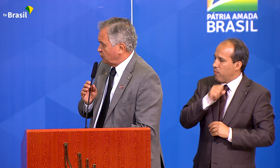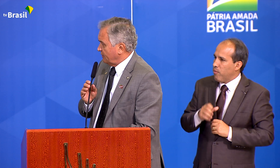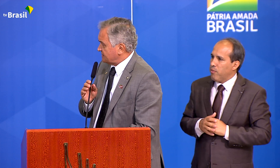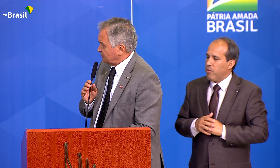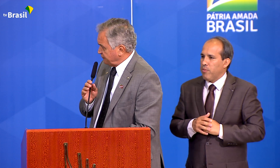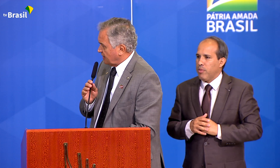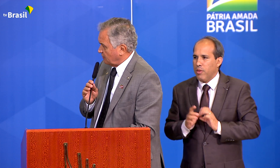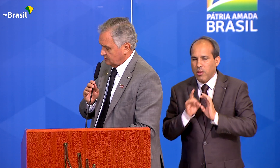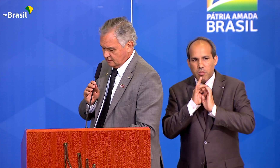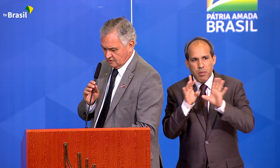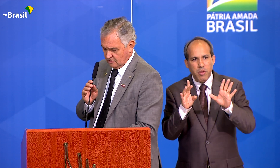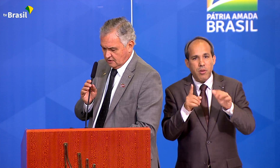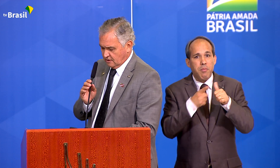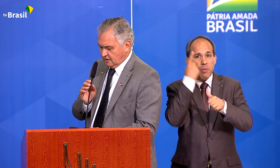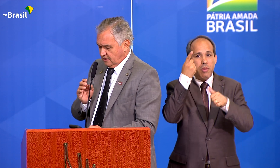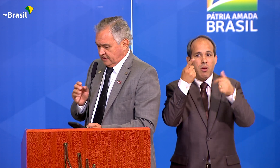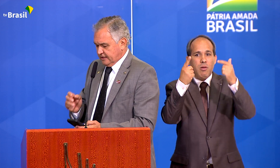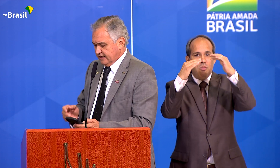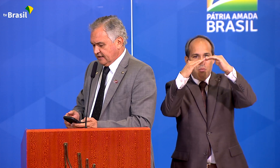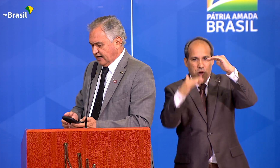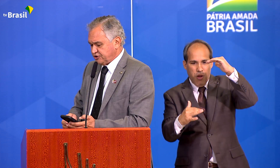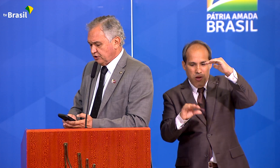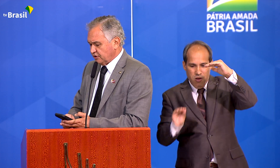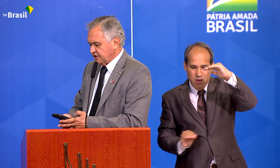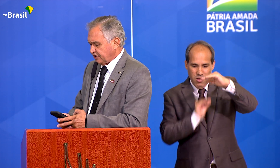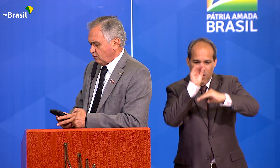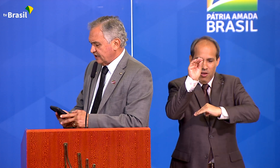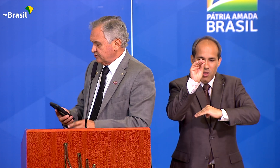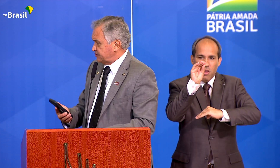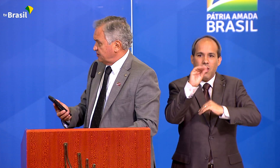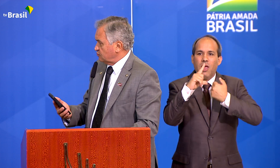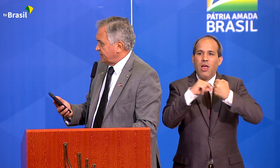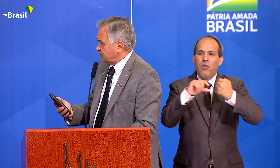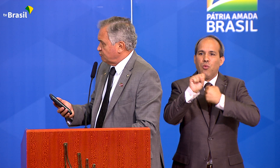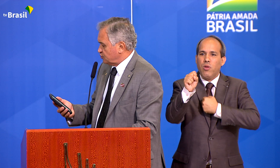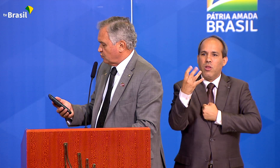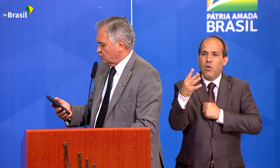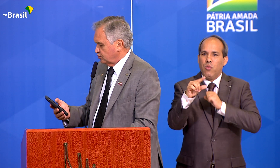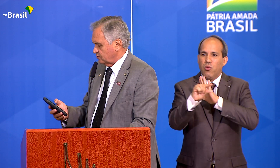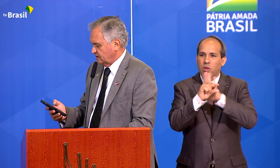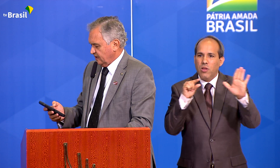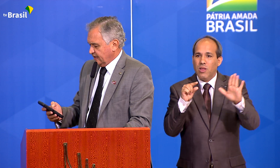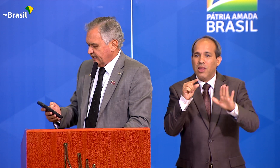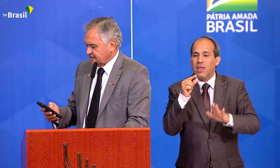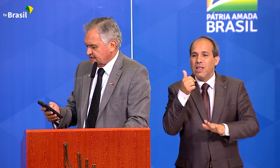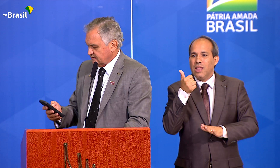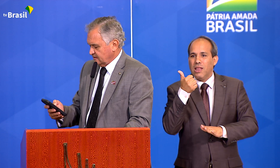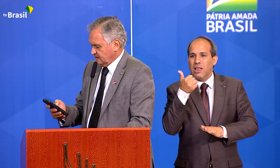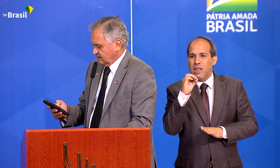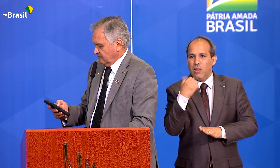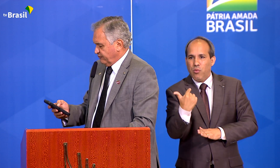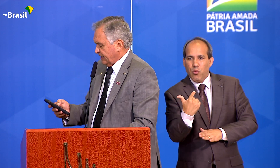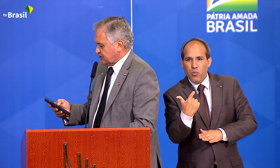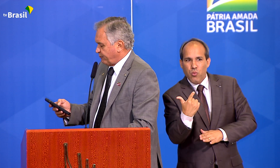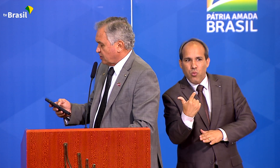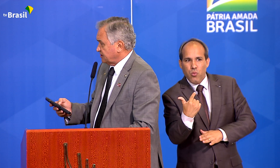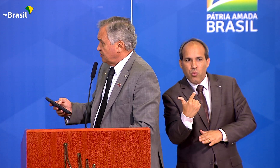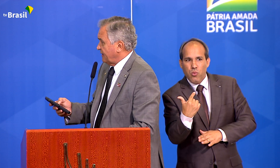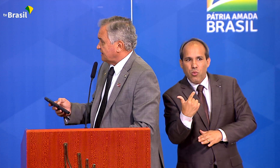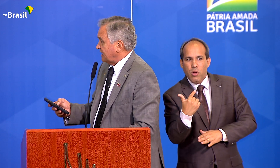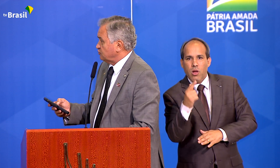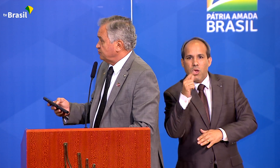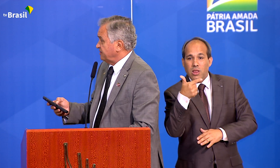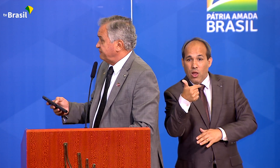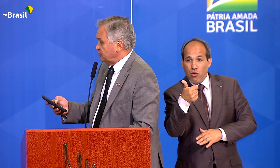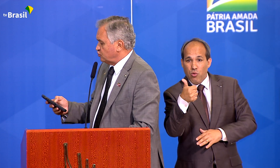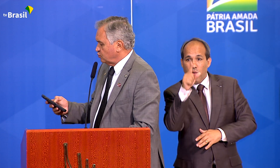Presidente creme permite começar do final o artigo 84 inciso 12º Essa foi a